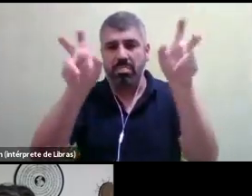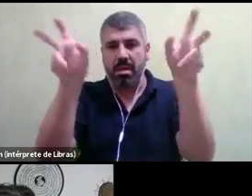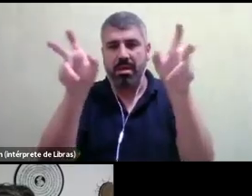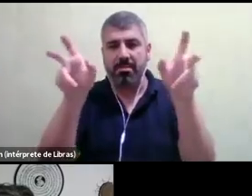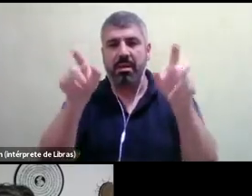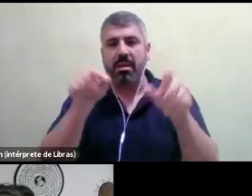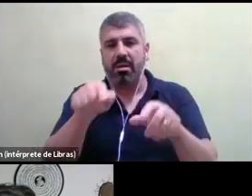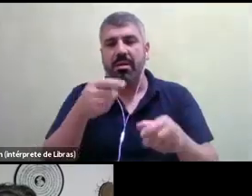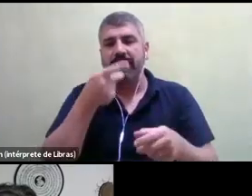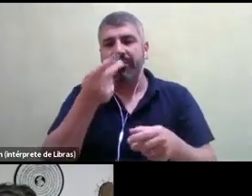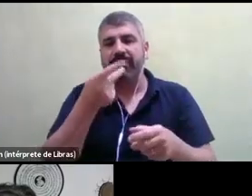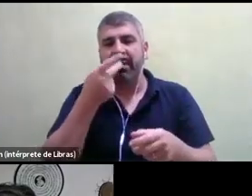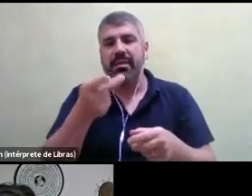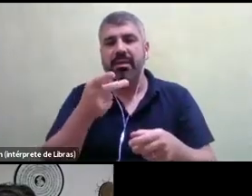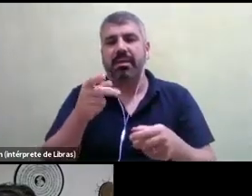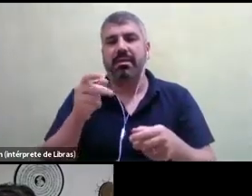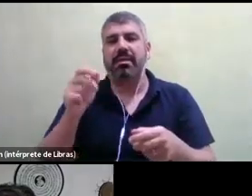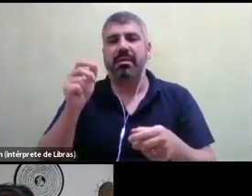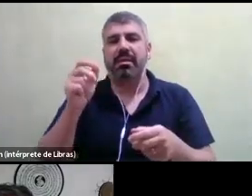Antonieta, olha aí, ó.